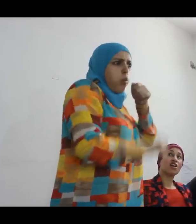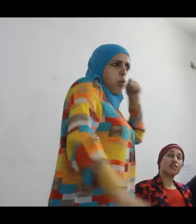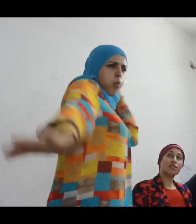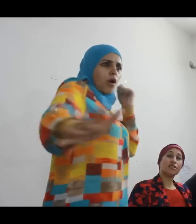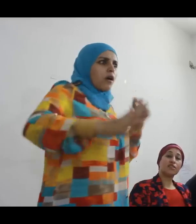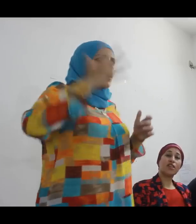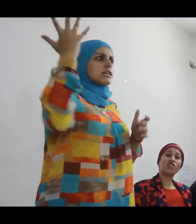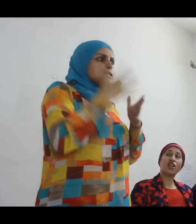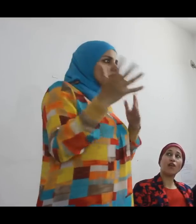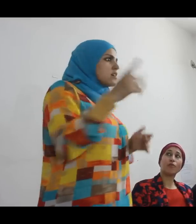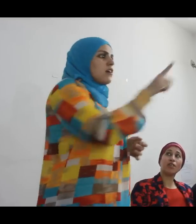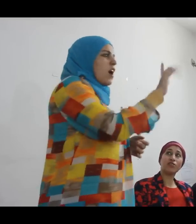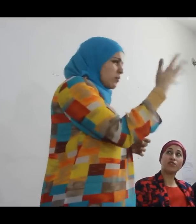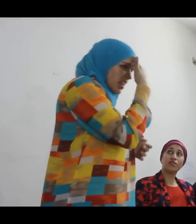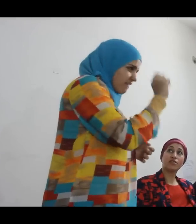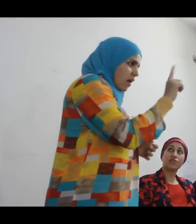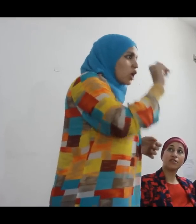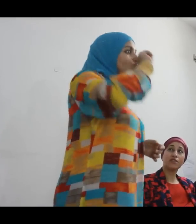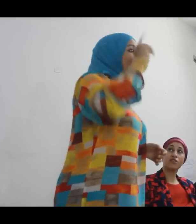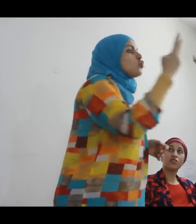تحت ما شاء الله 1000